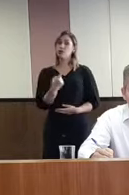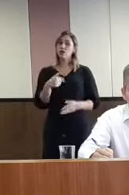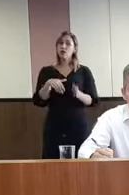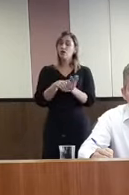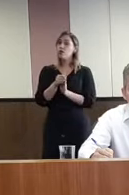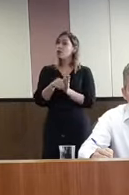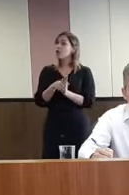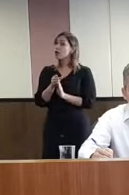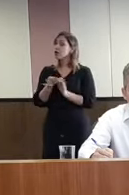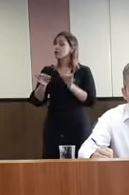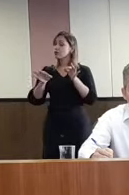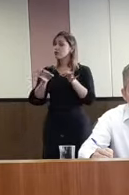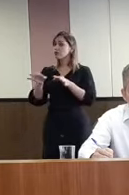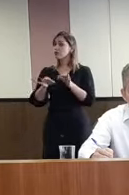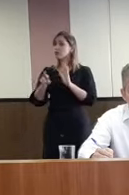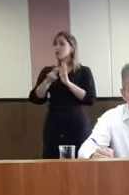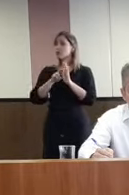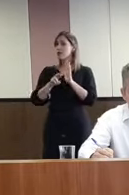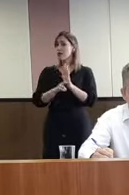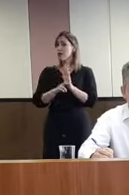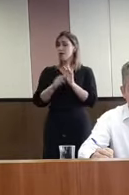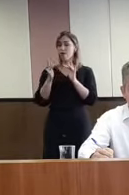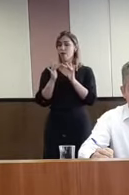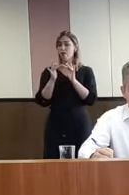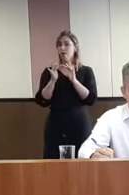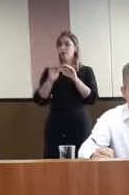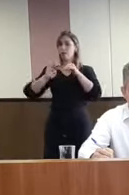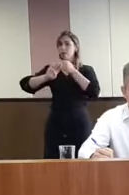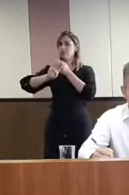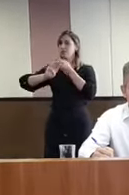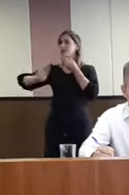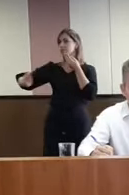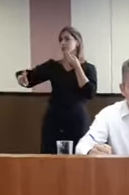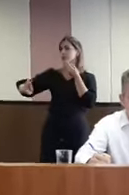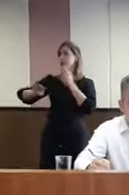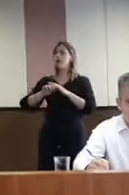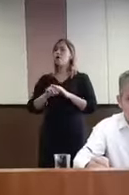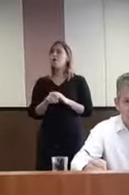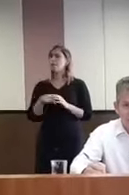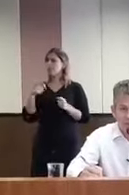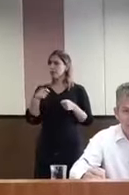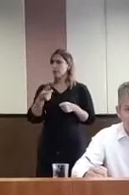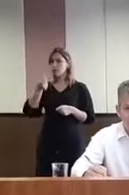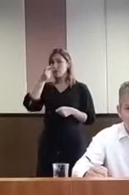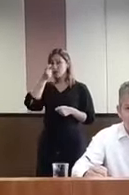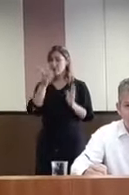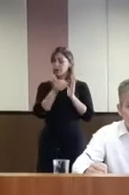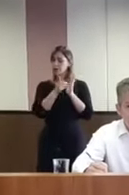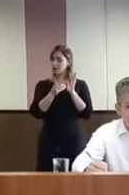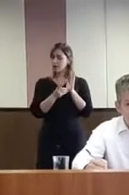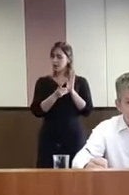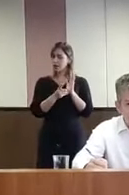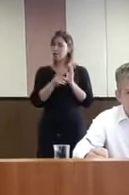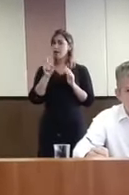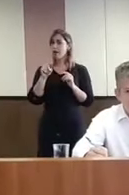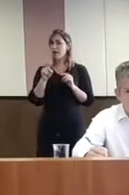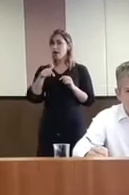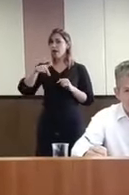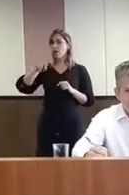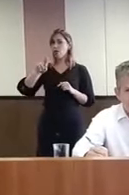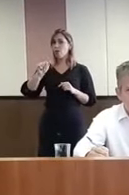algumas restrições de convívio social. Por favor, observe o nosso decreto. Quarentena é